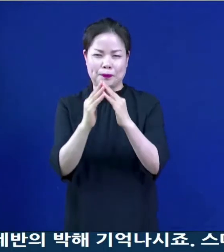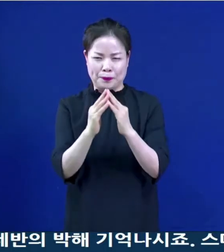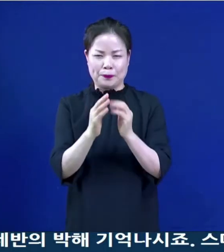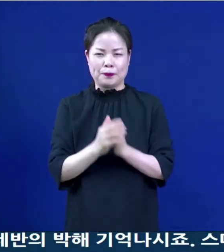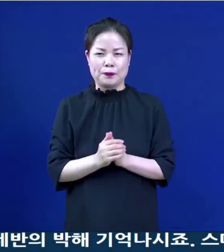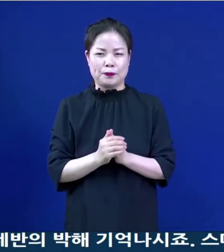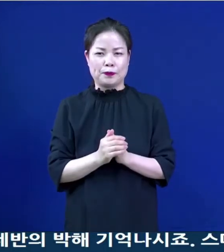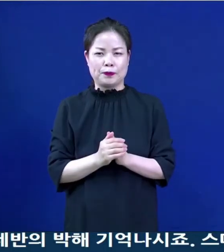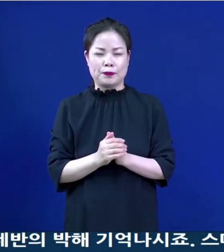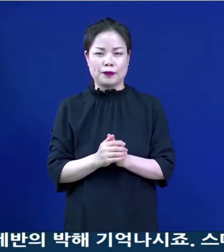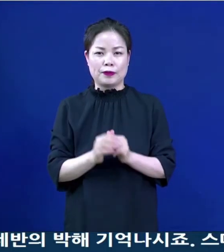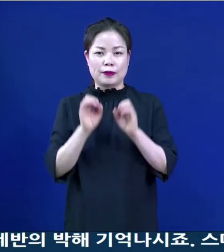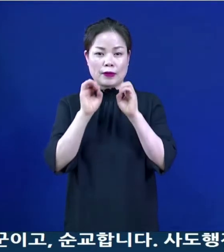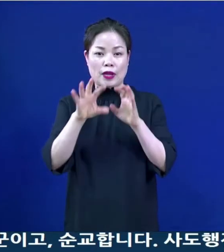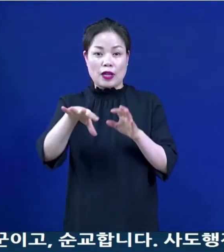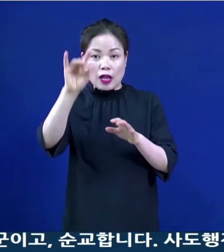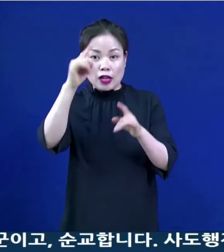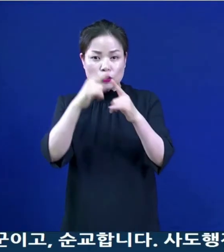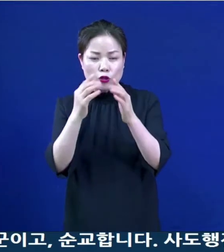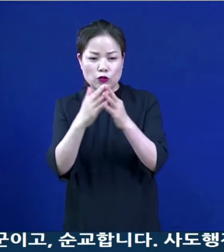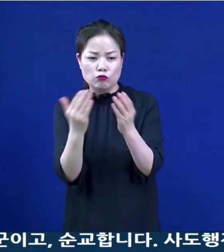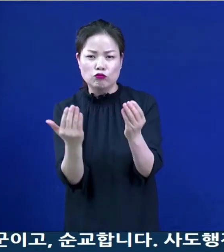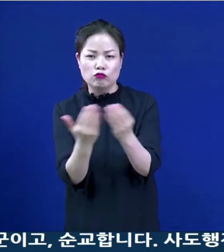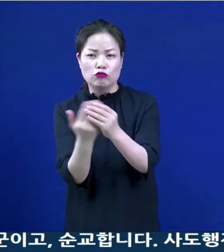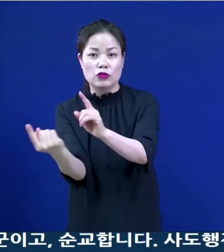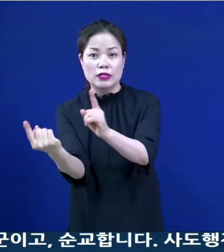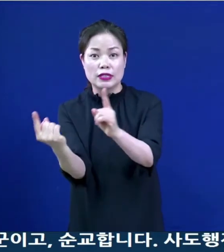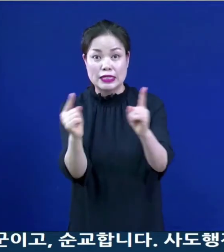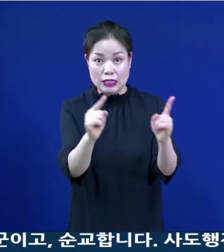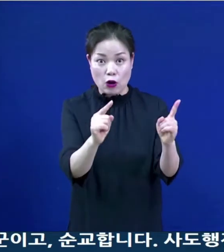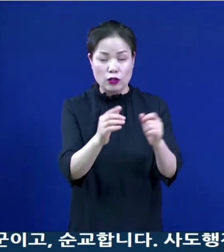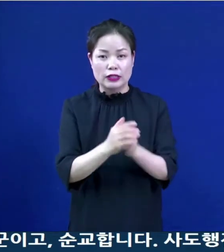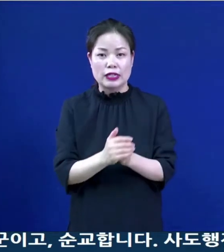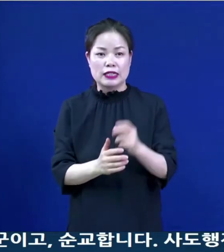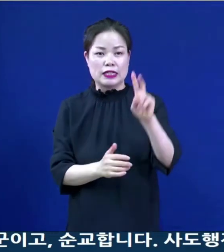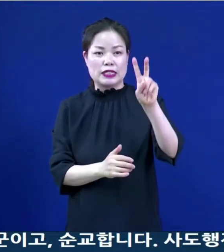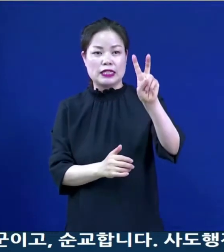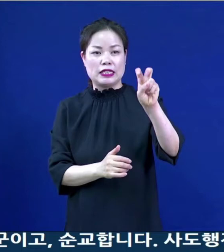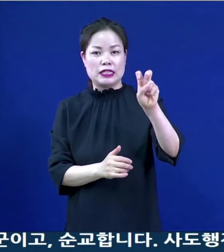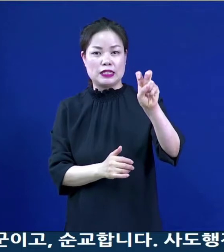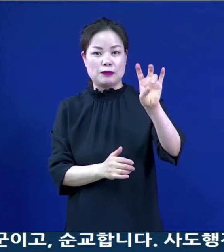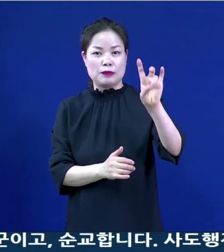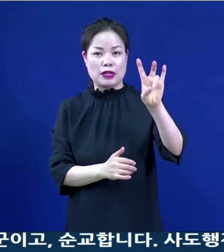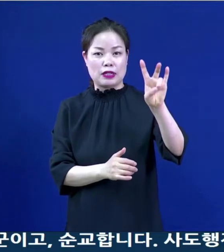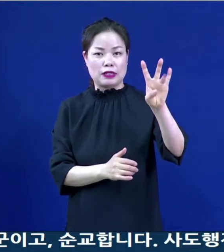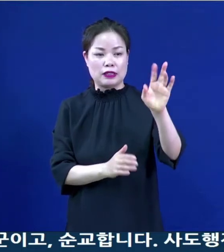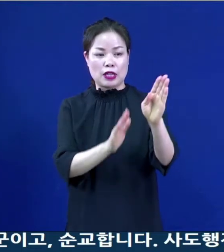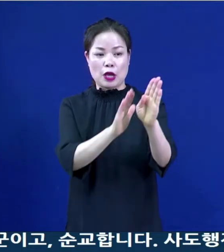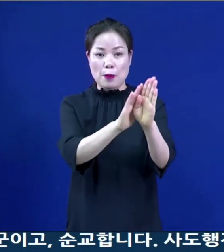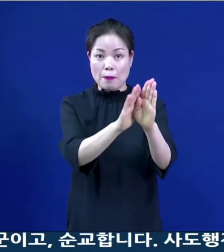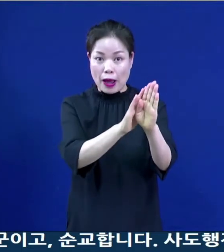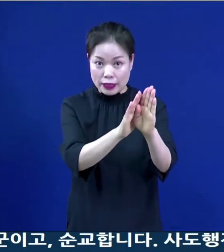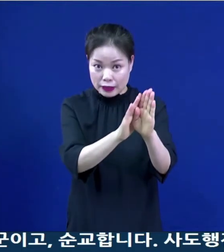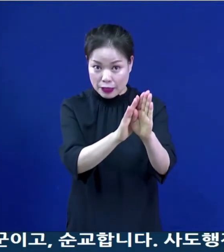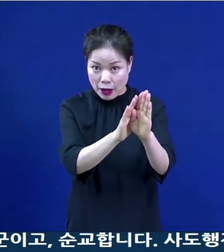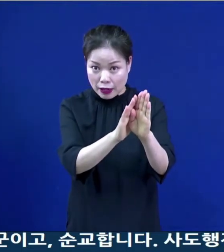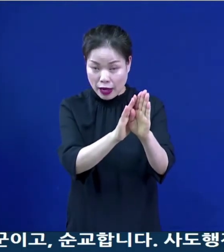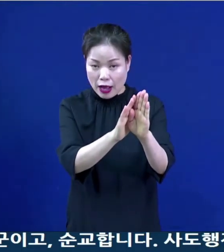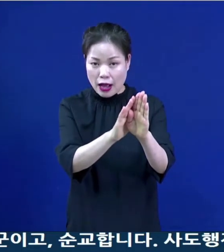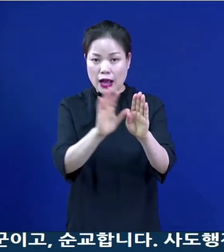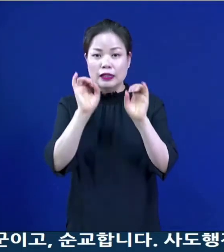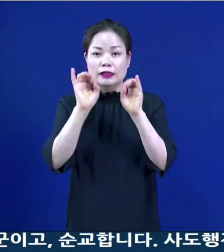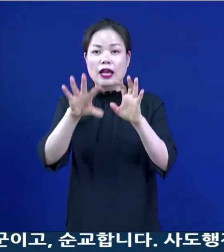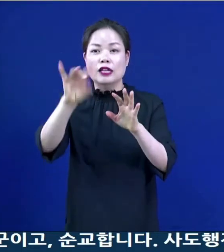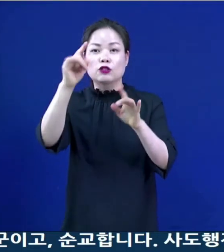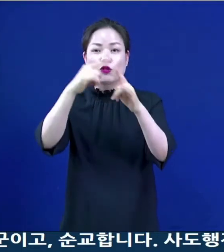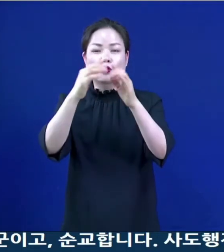그 안디옥에 부흥이 또 일어나니까 24절 바나바가 안디옥 교회에 가서